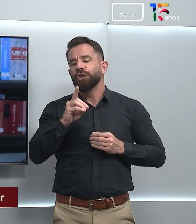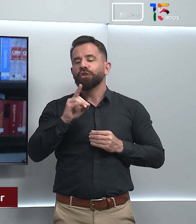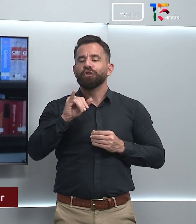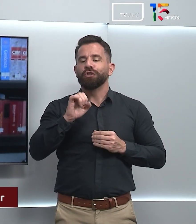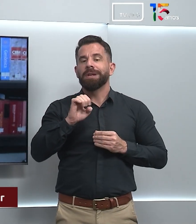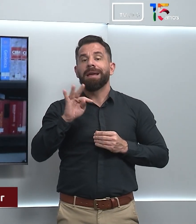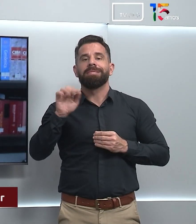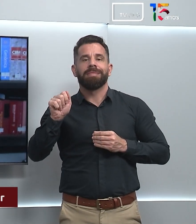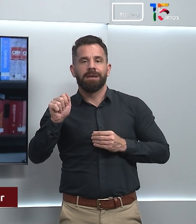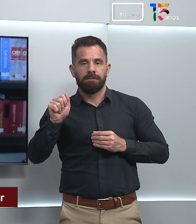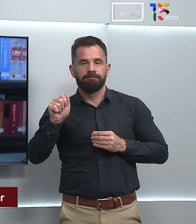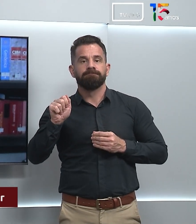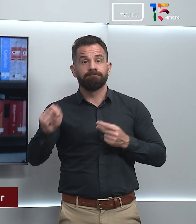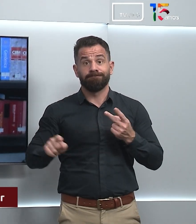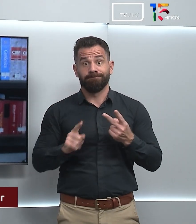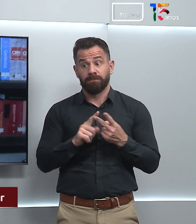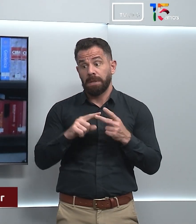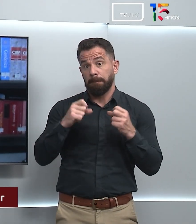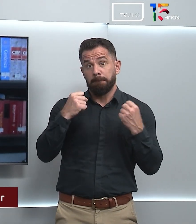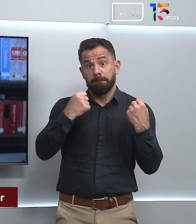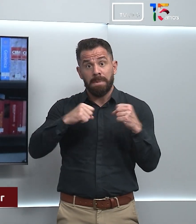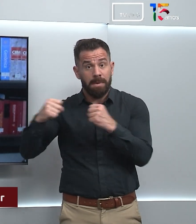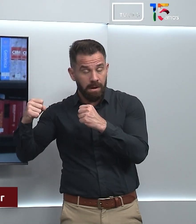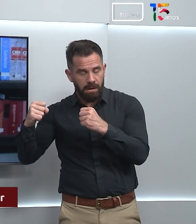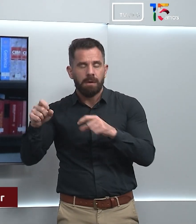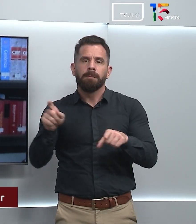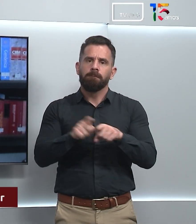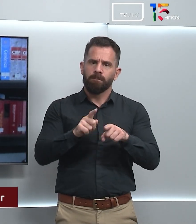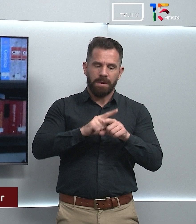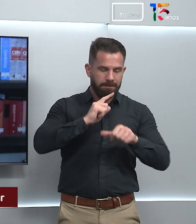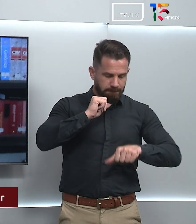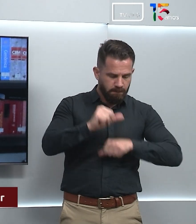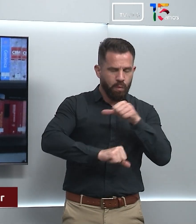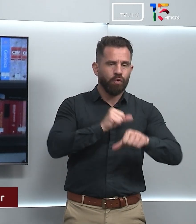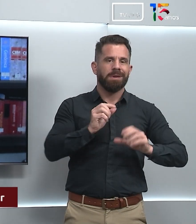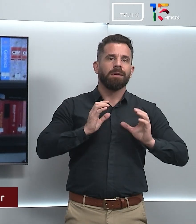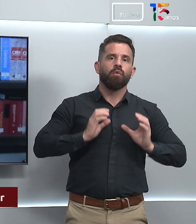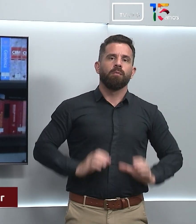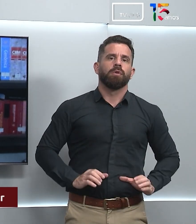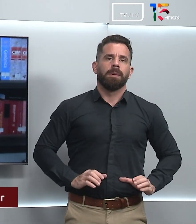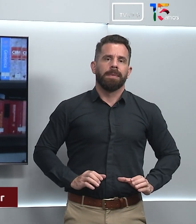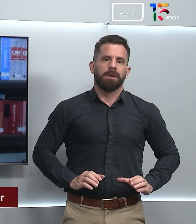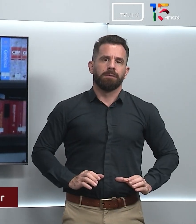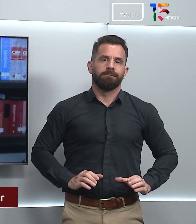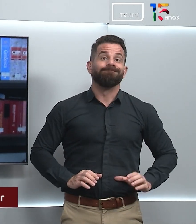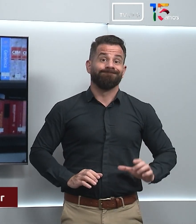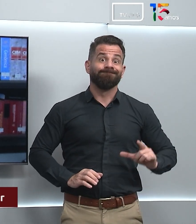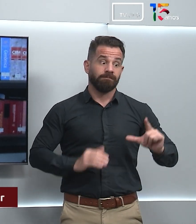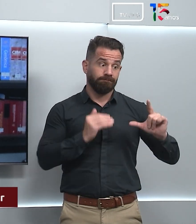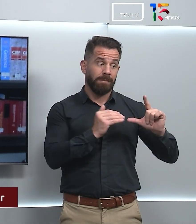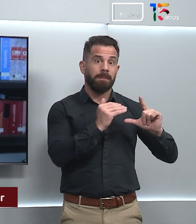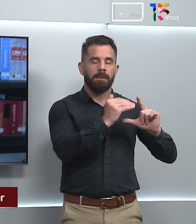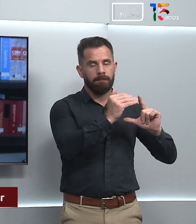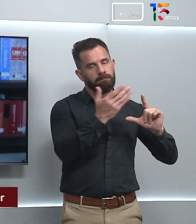atividade física, e a terceira, que seria mudanças cognitivas e comportamentais. Bem, então não há dúvida que a